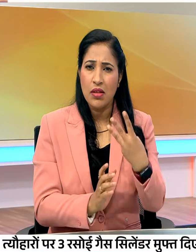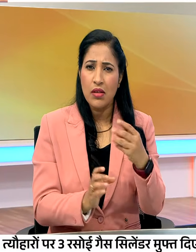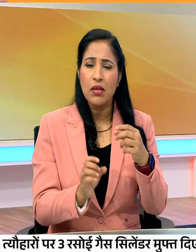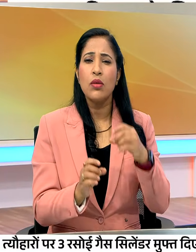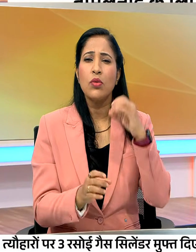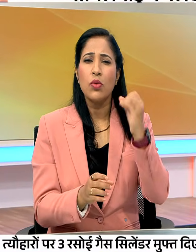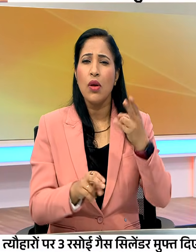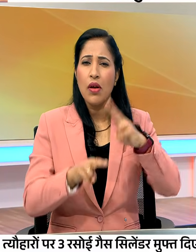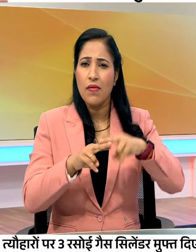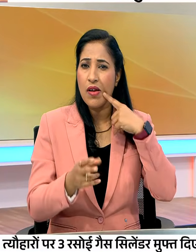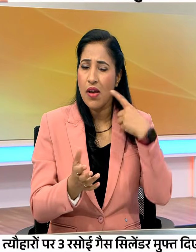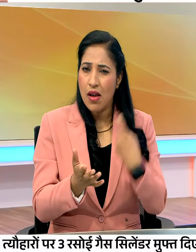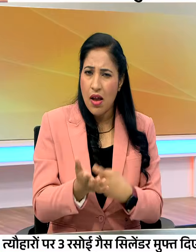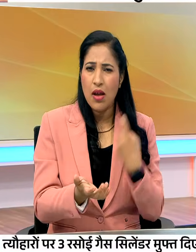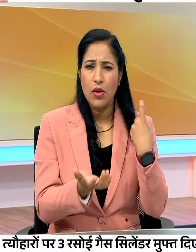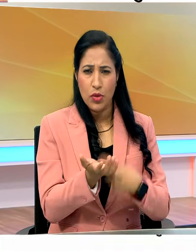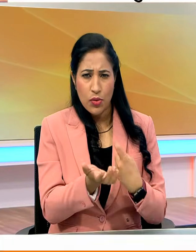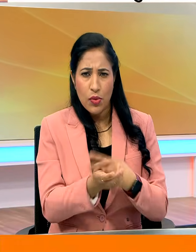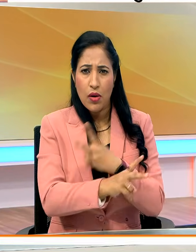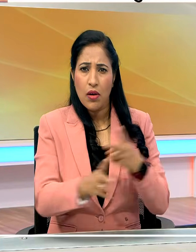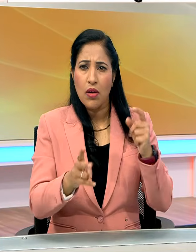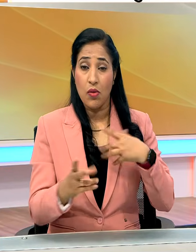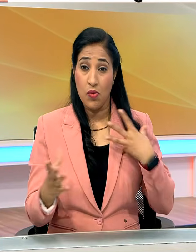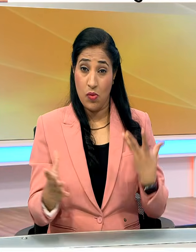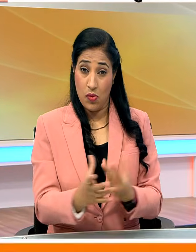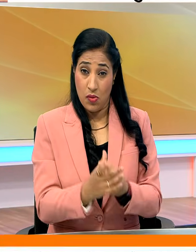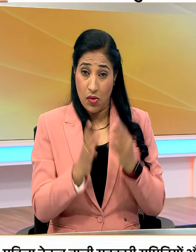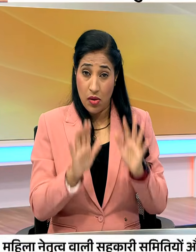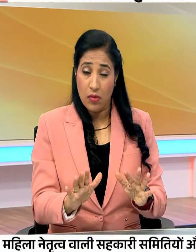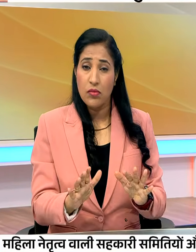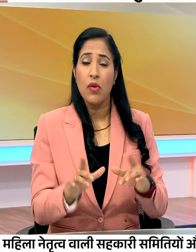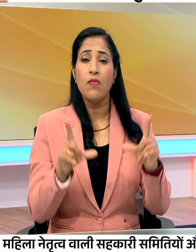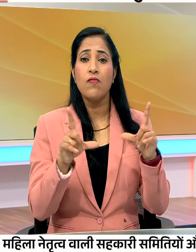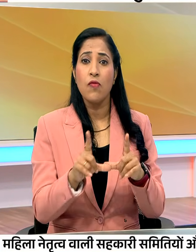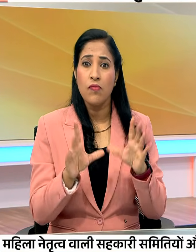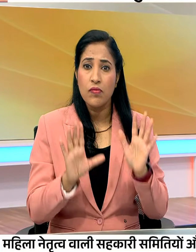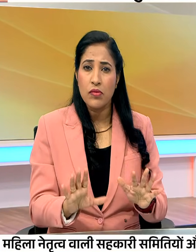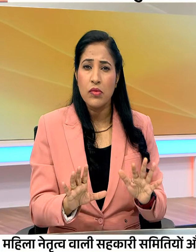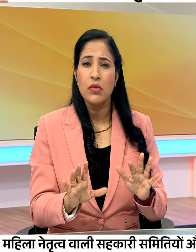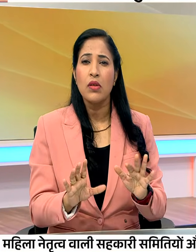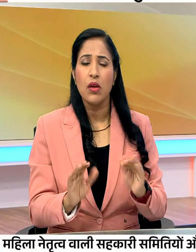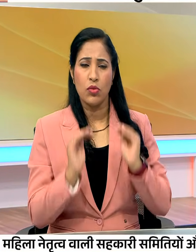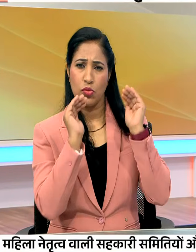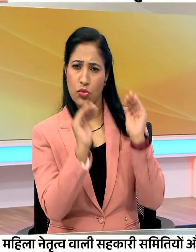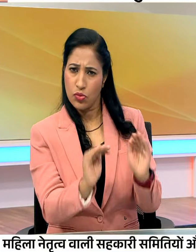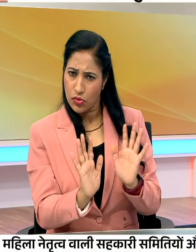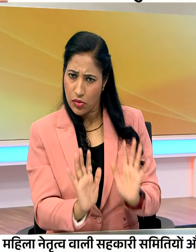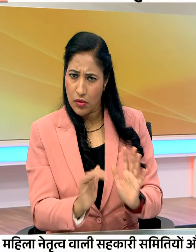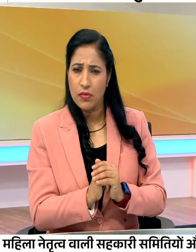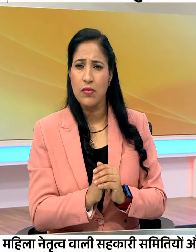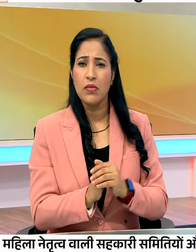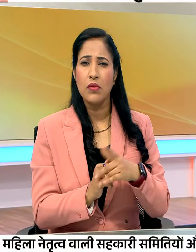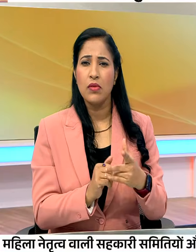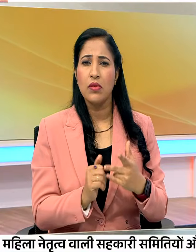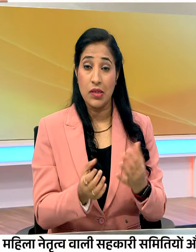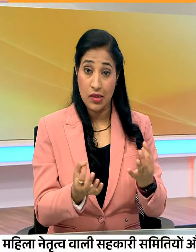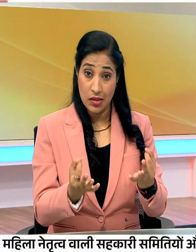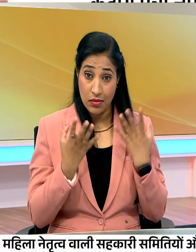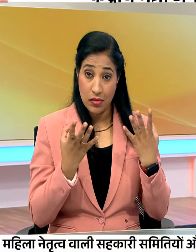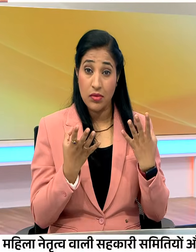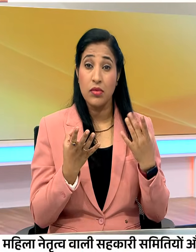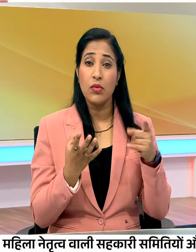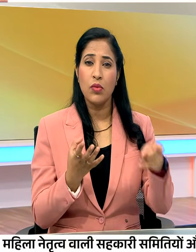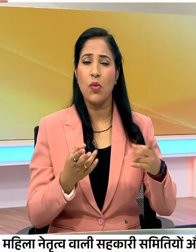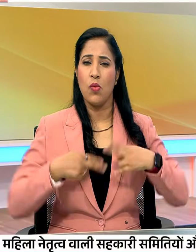zero FIR reporting. We will have victim witness protection, and we will have special